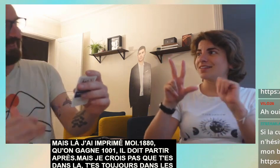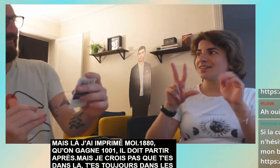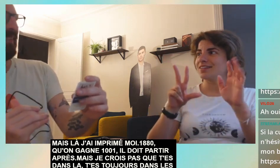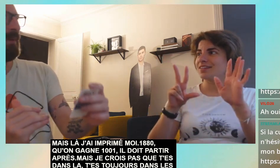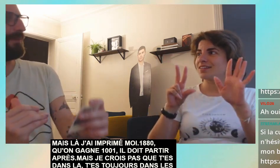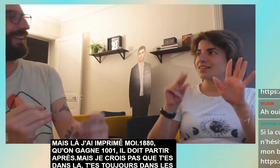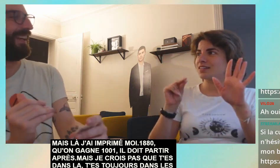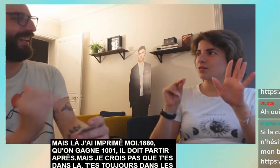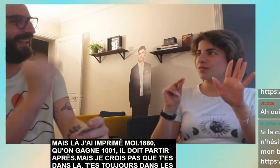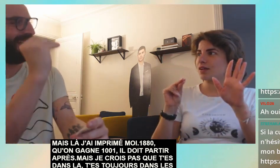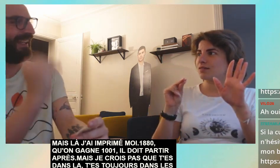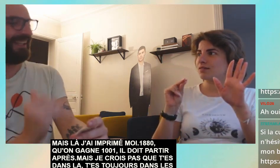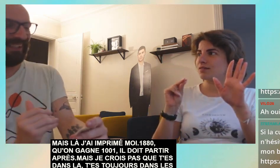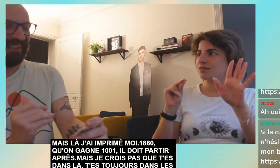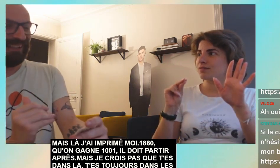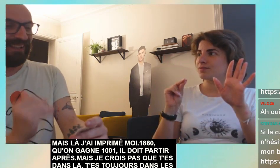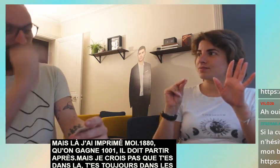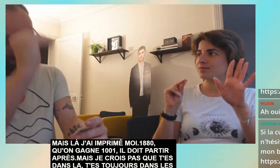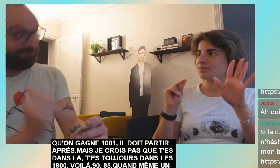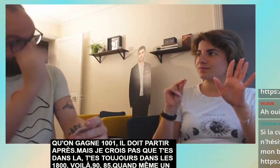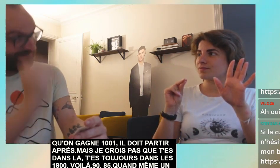Quand même un peu. 80.